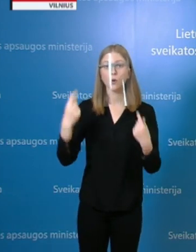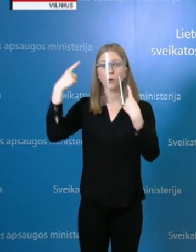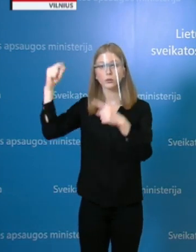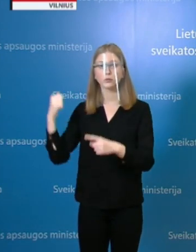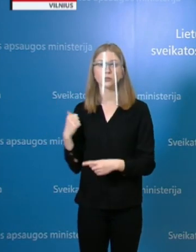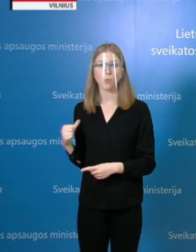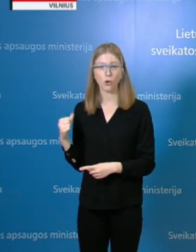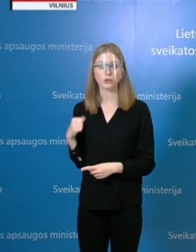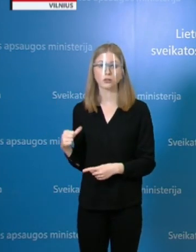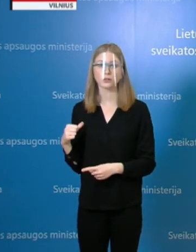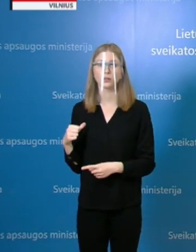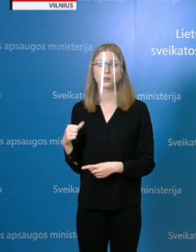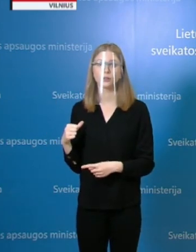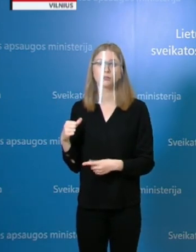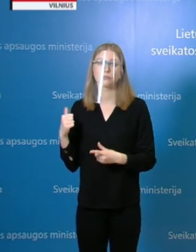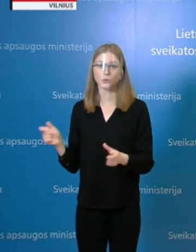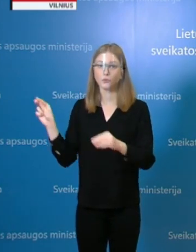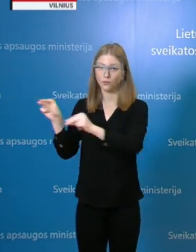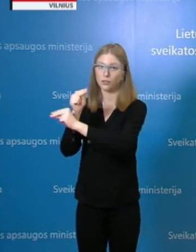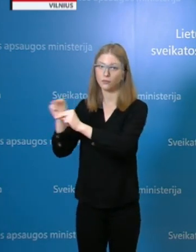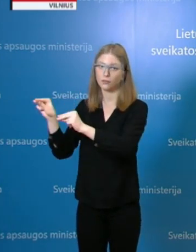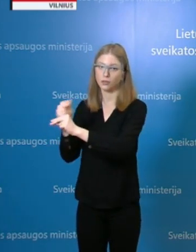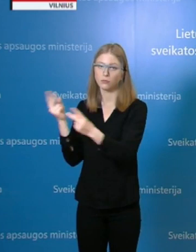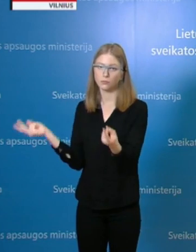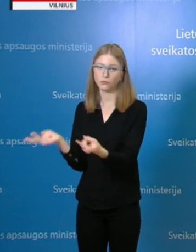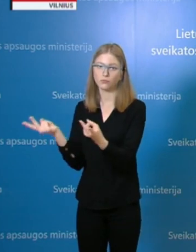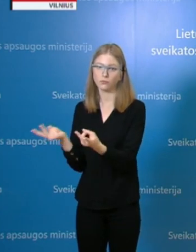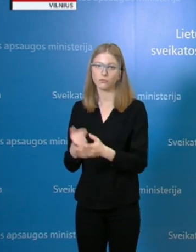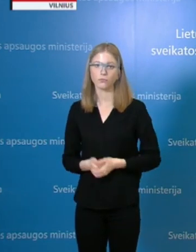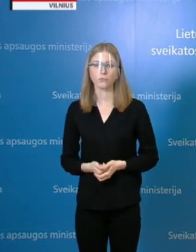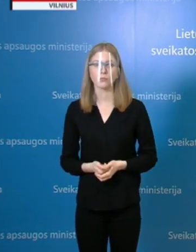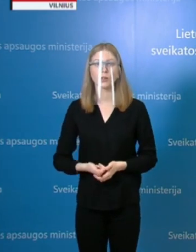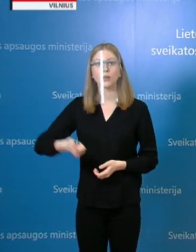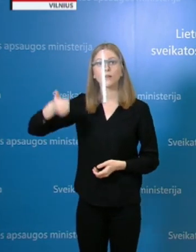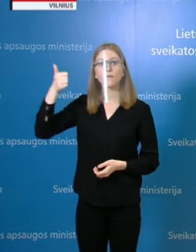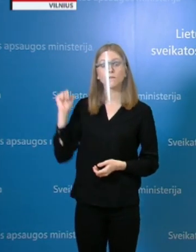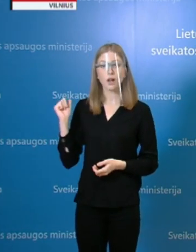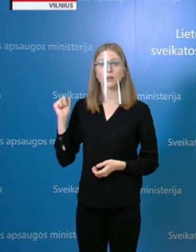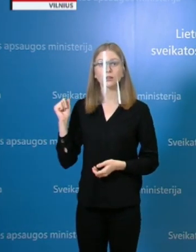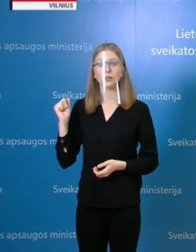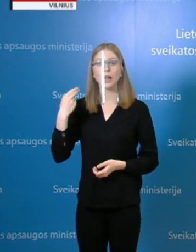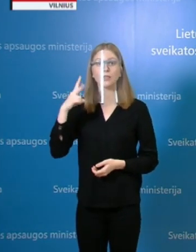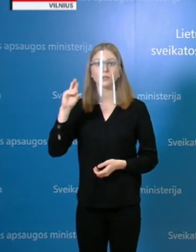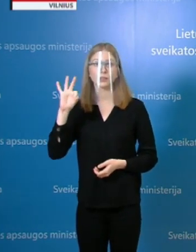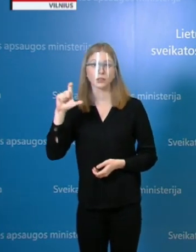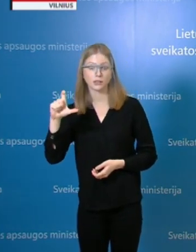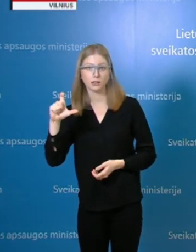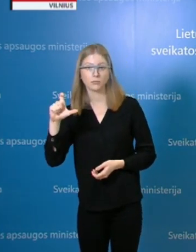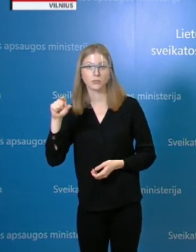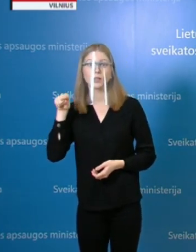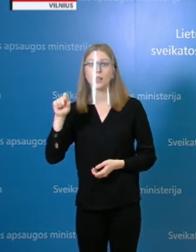ir darbuotojai dar yra gydomi. Vakar 8 Nacionalinis visuomenės sveikatos centras Antavilių pensionatui